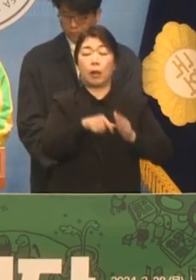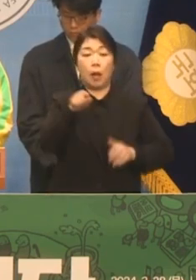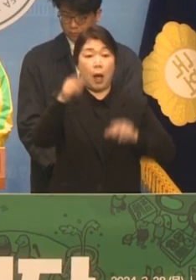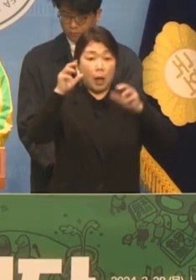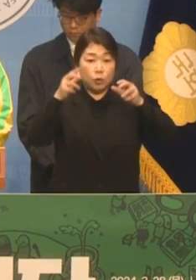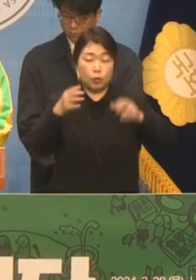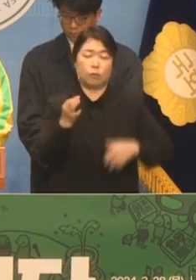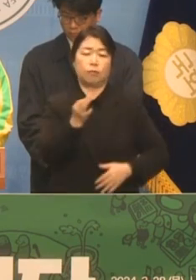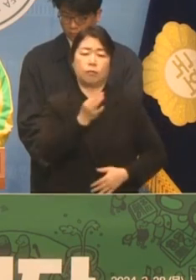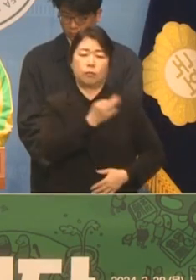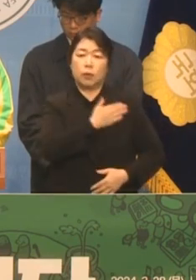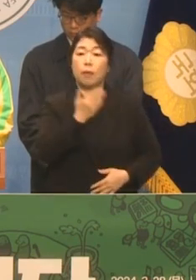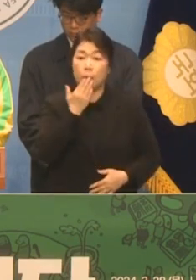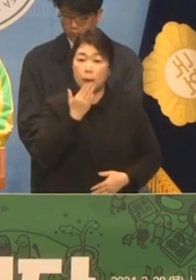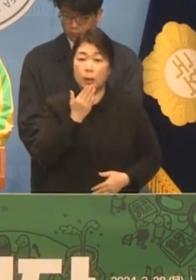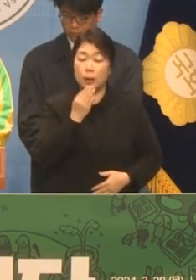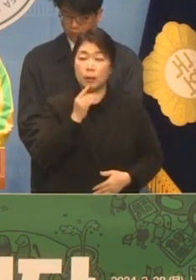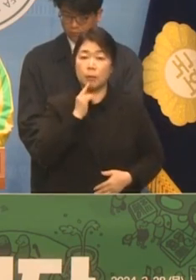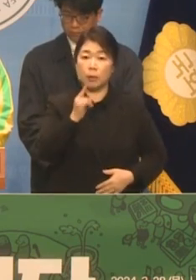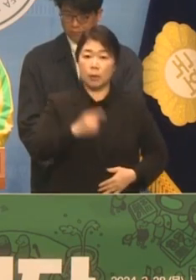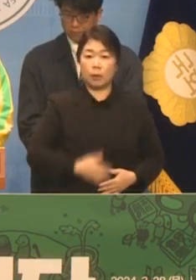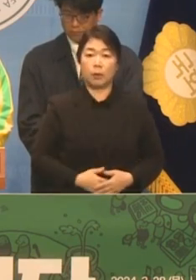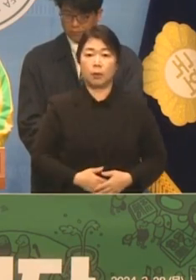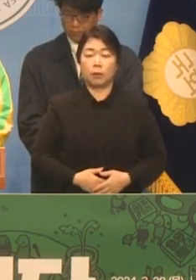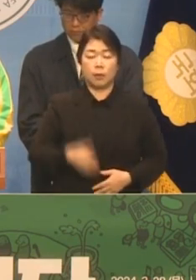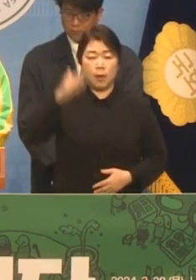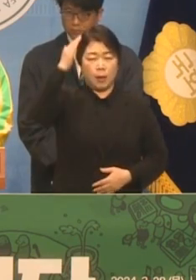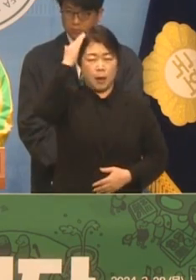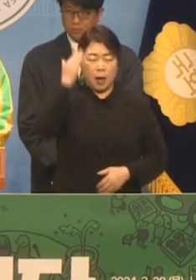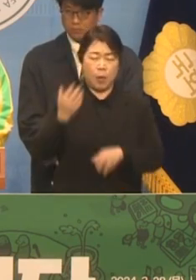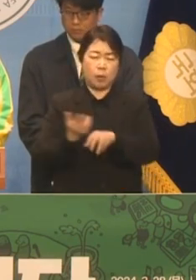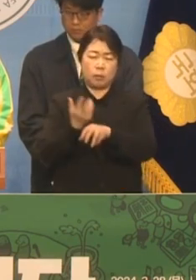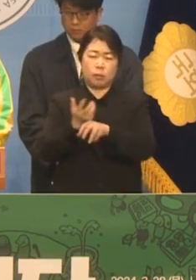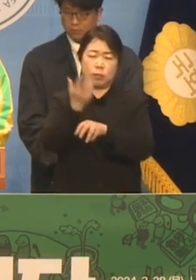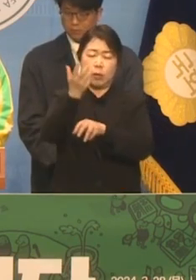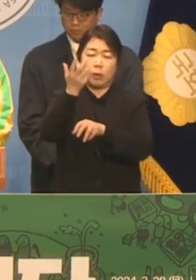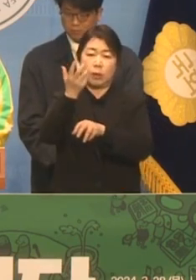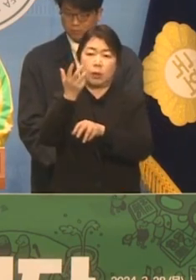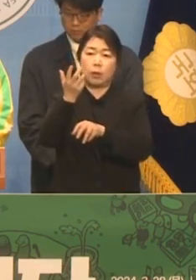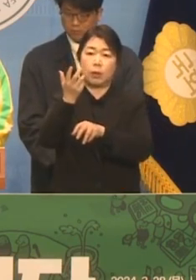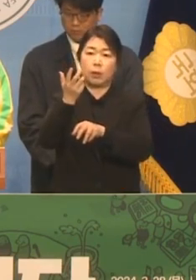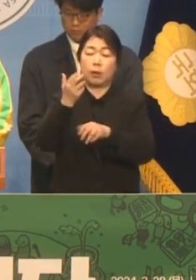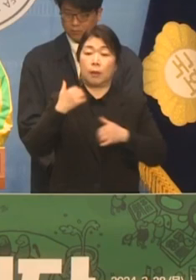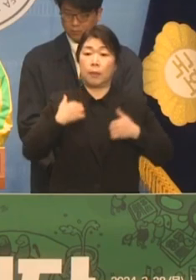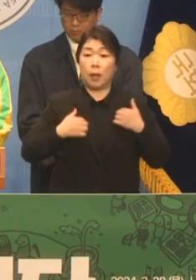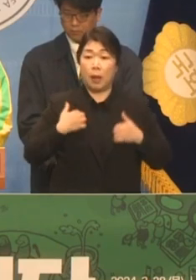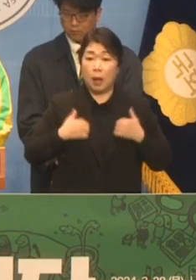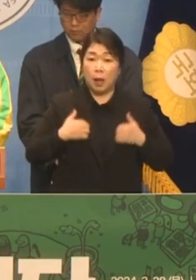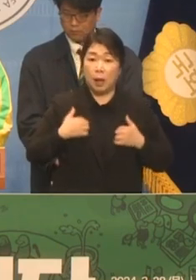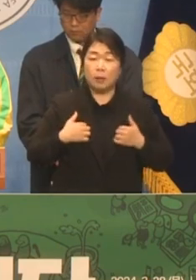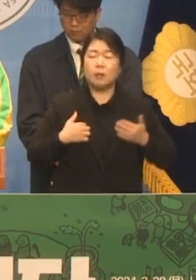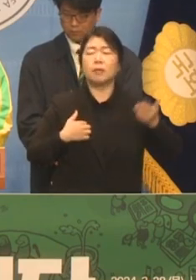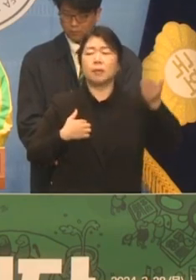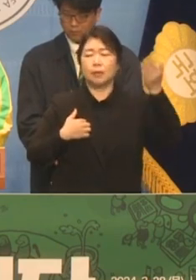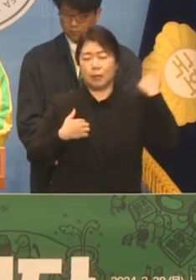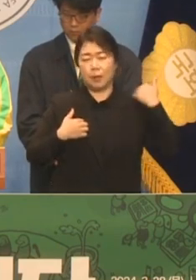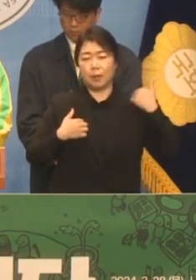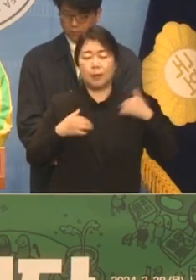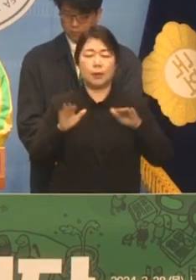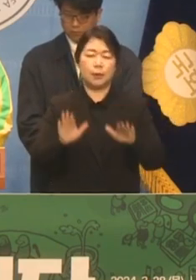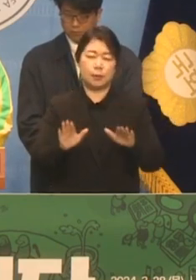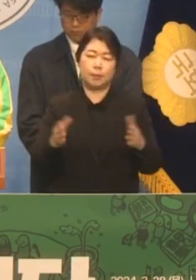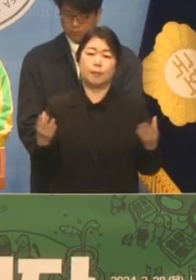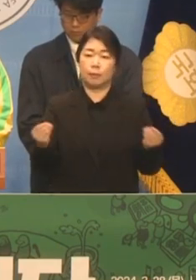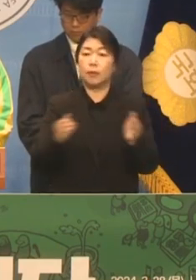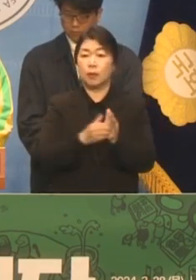나라가 될 것이다 이런 시한 연기를 반기던 시대는 어 끝났습니다